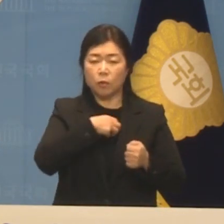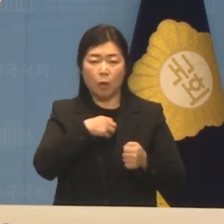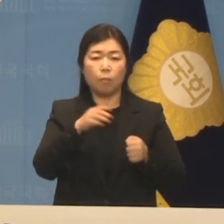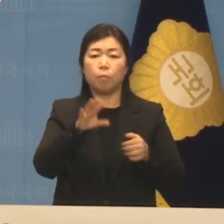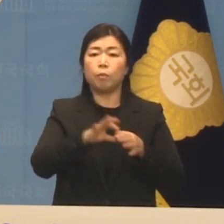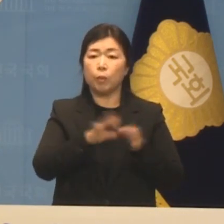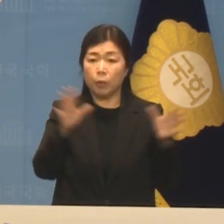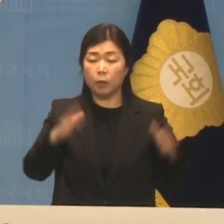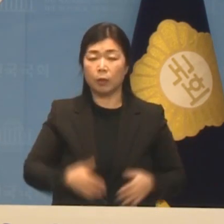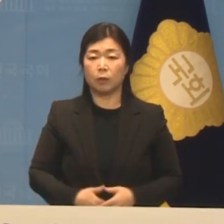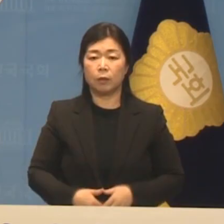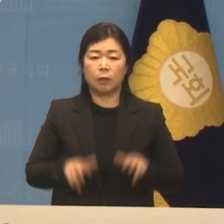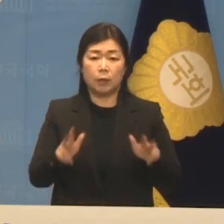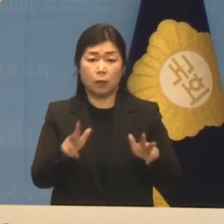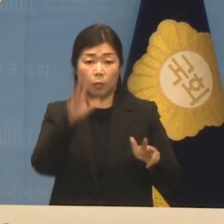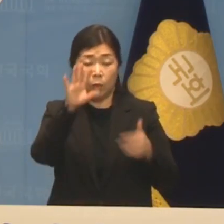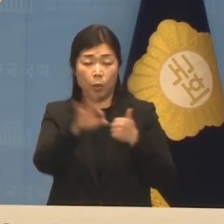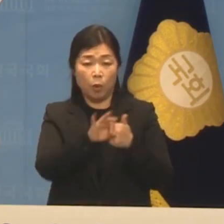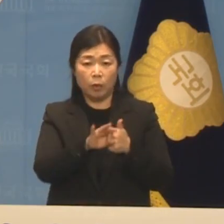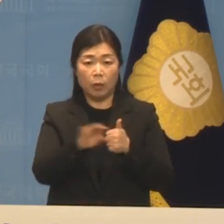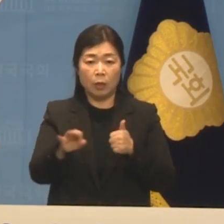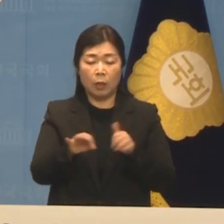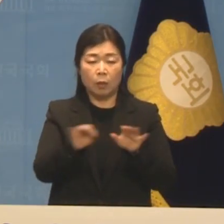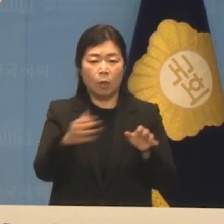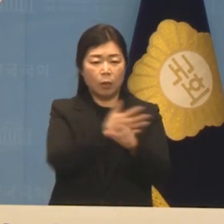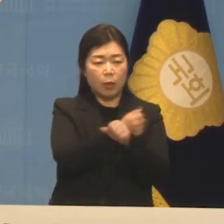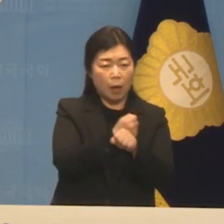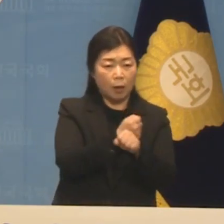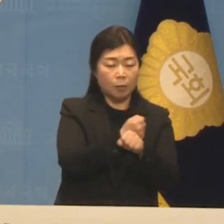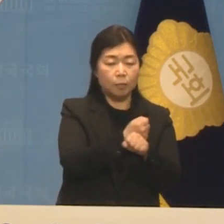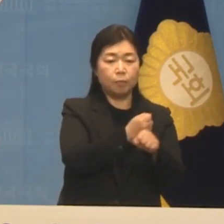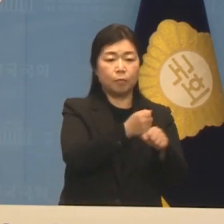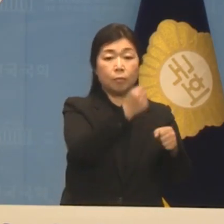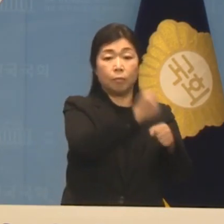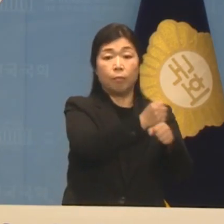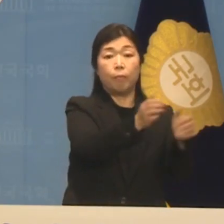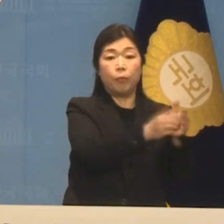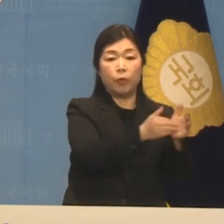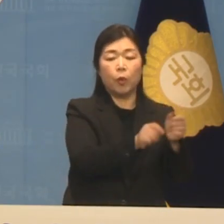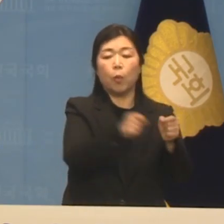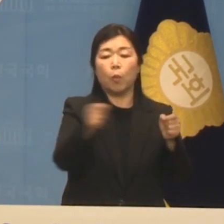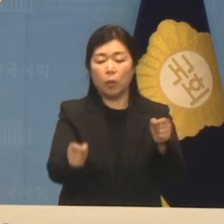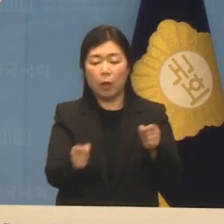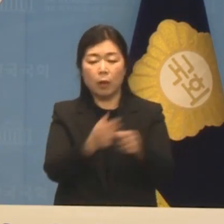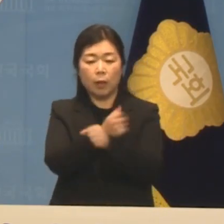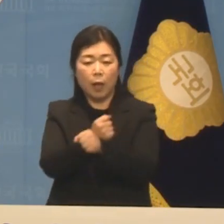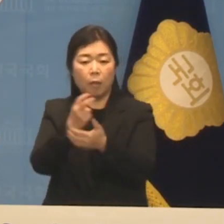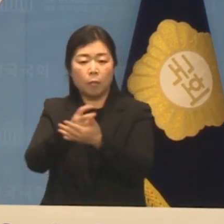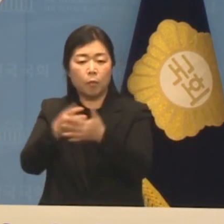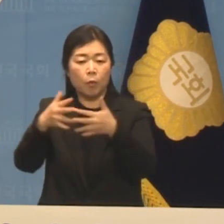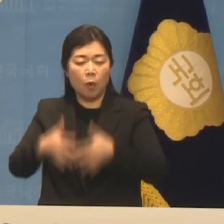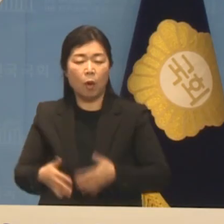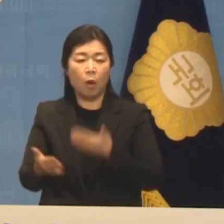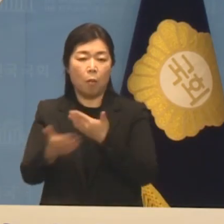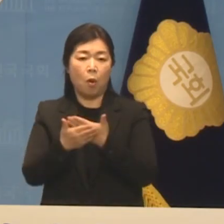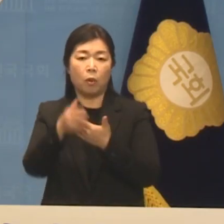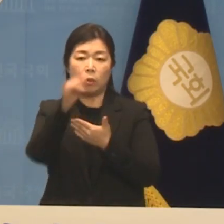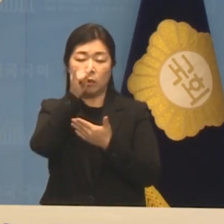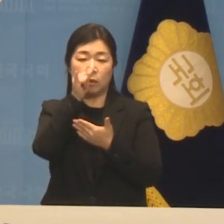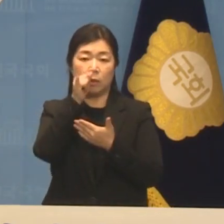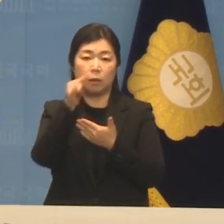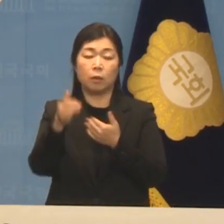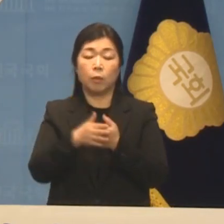각 택배사업자와 영업점은 부속 합의서를 통해 표준계약서를 보완하여 자사의 특성을 반영한 계약서를 체결하고